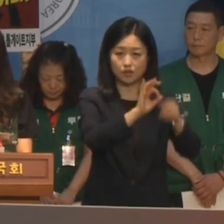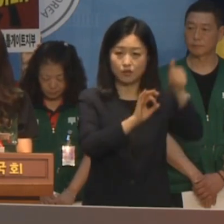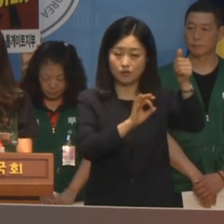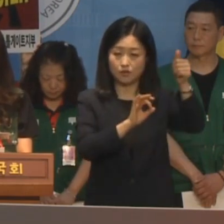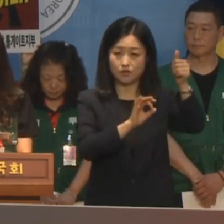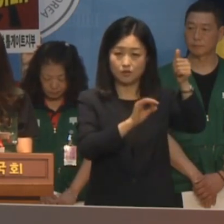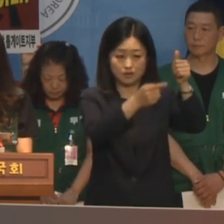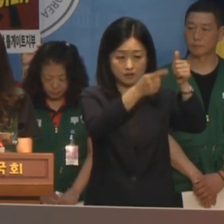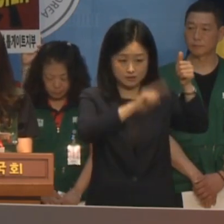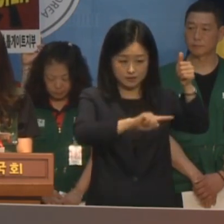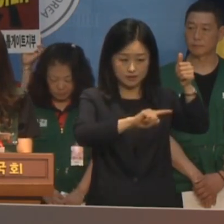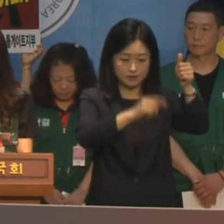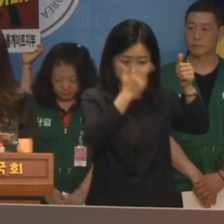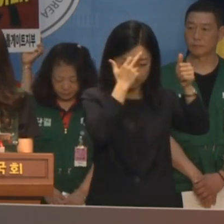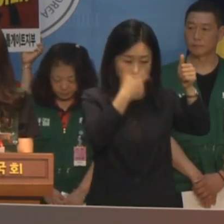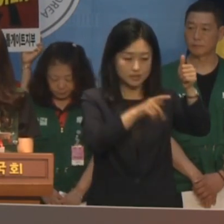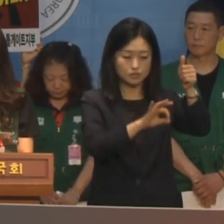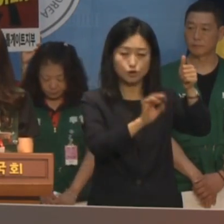1차청 최정훈,